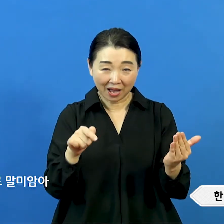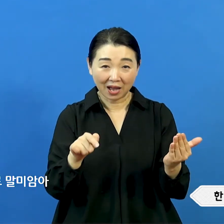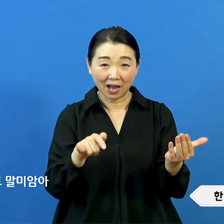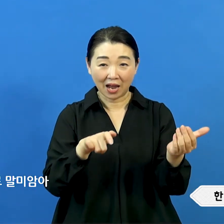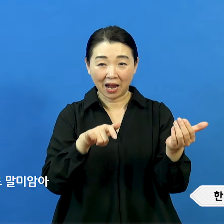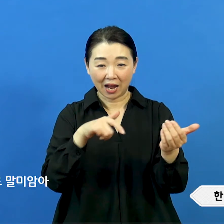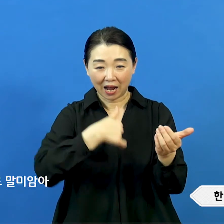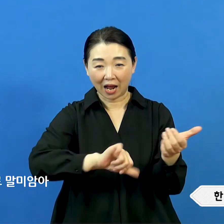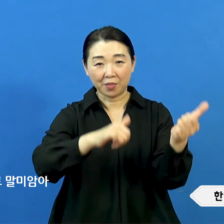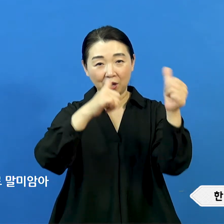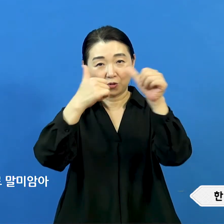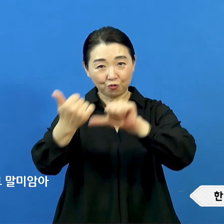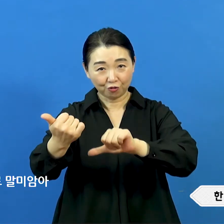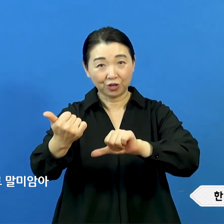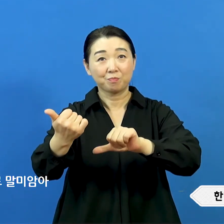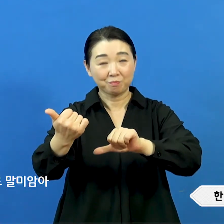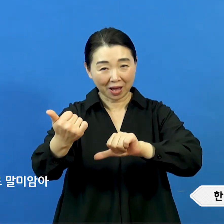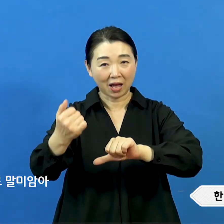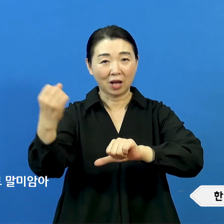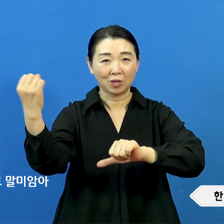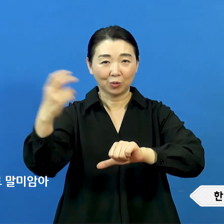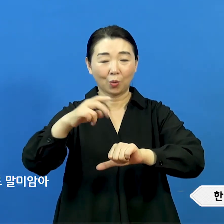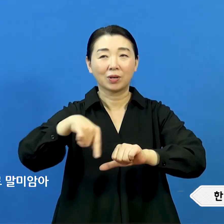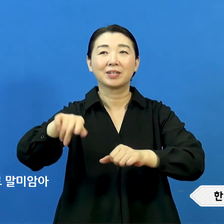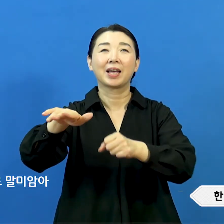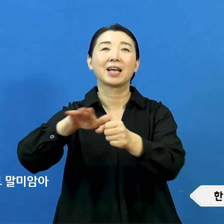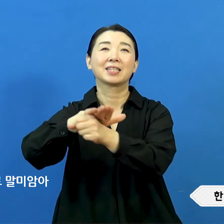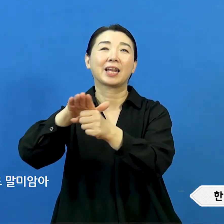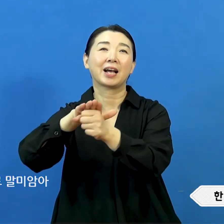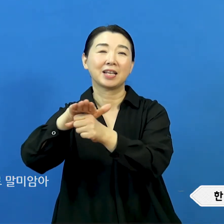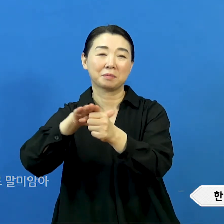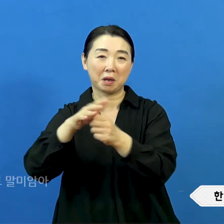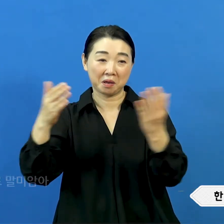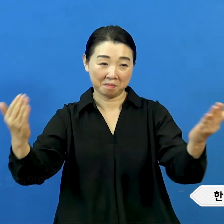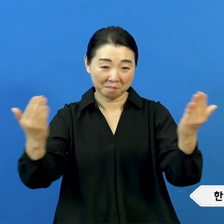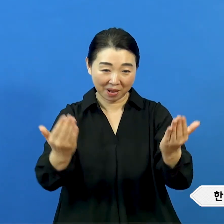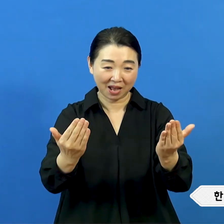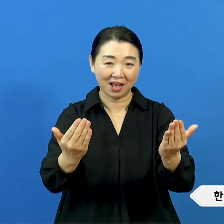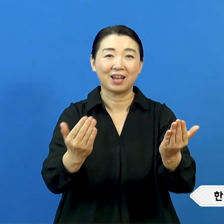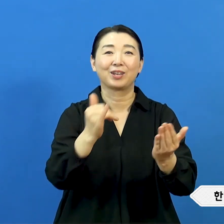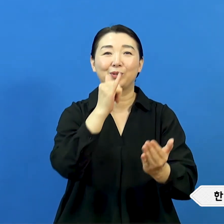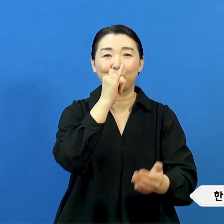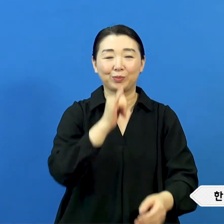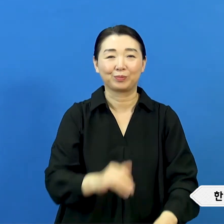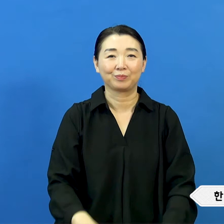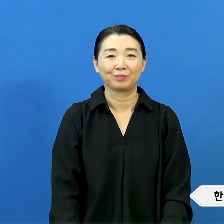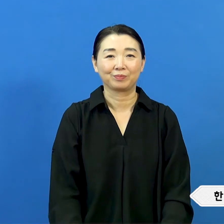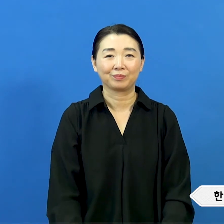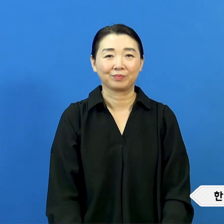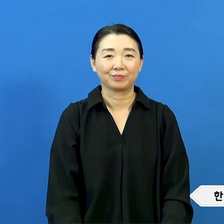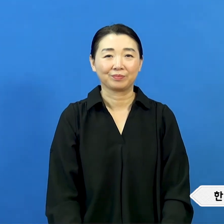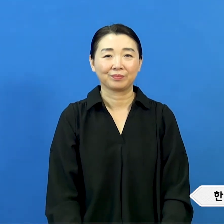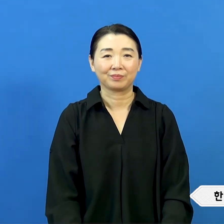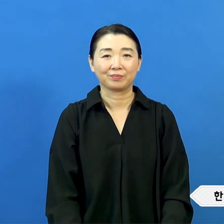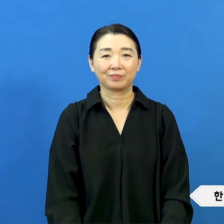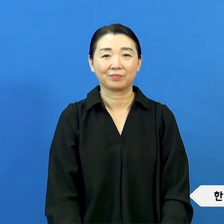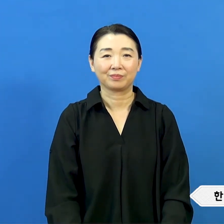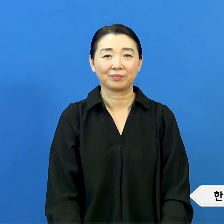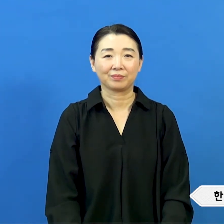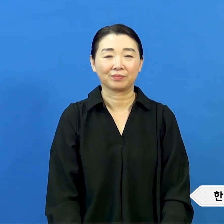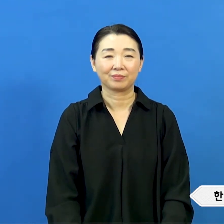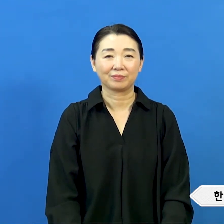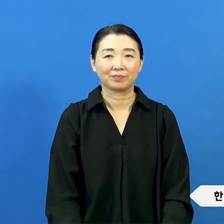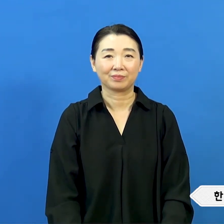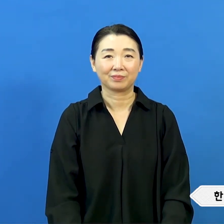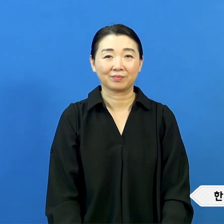죽으심으로 말미암아 하는 것하고 그의 살아나심으로 말미암아, 이것이 쌍을 이루고 대조가 되어 있습니다. 그래서